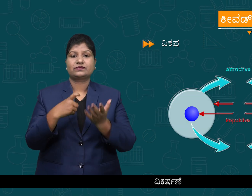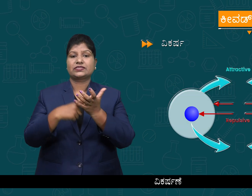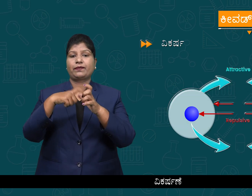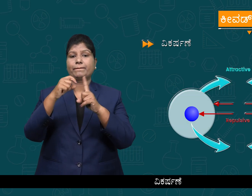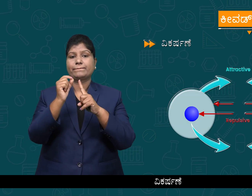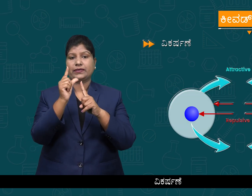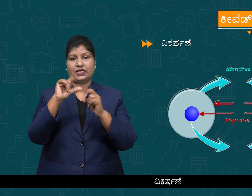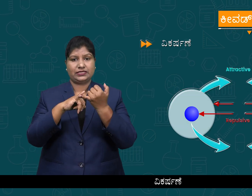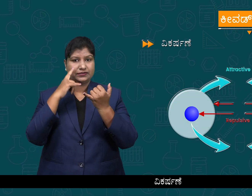ವಿಕರ್ಷಣೆ,